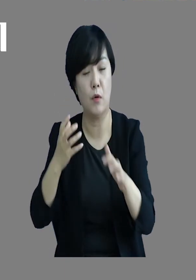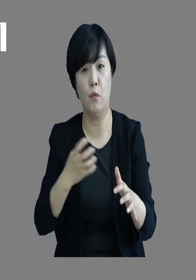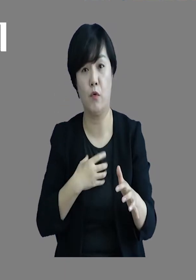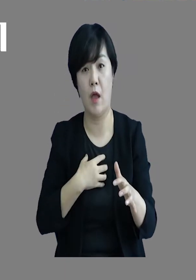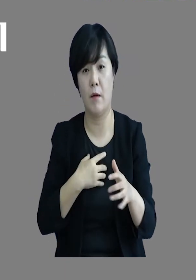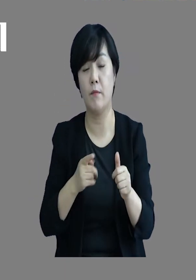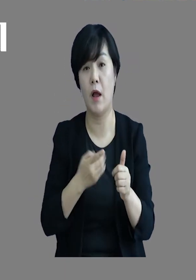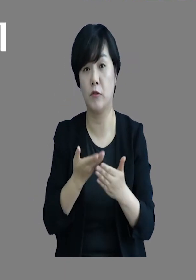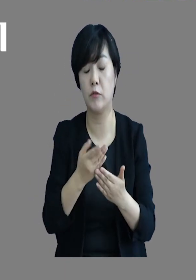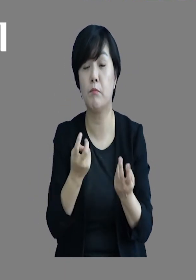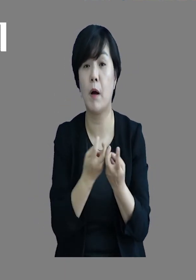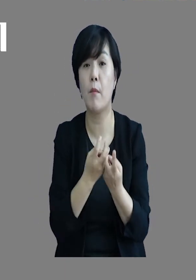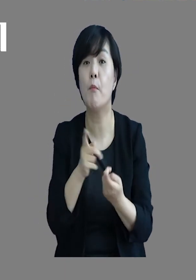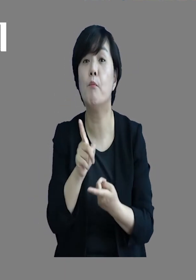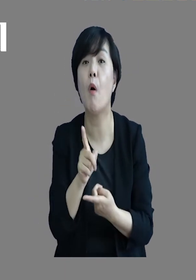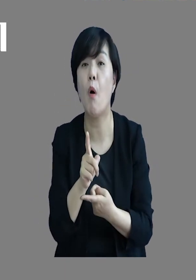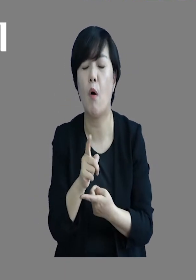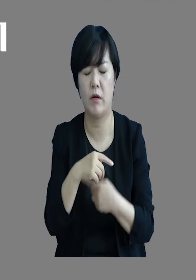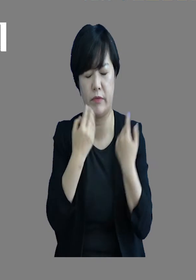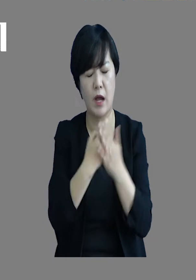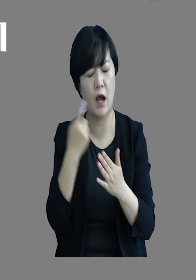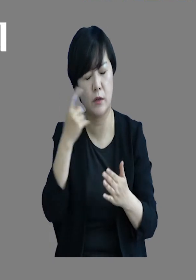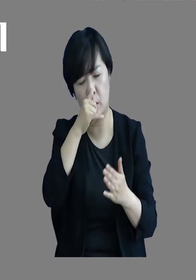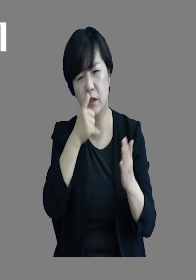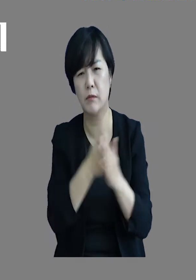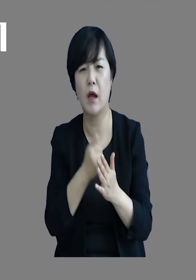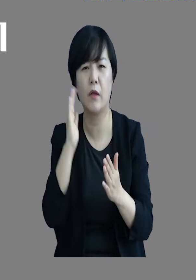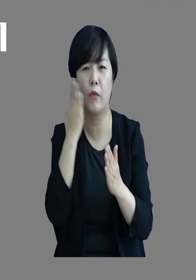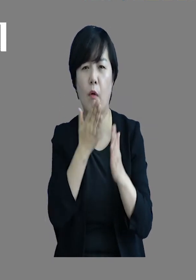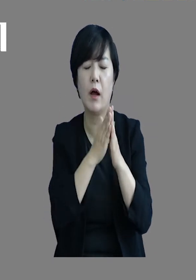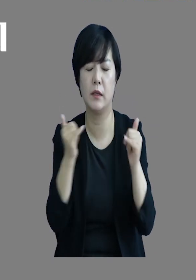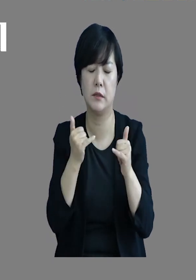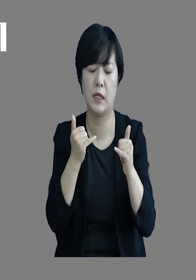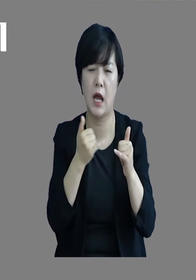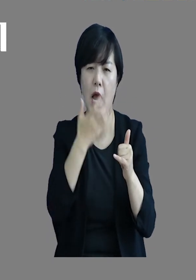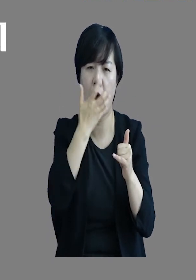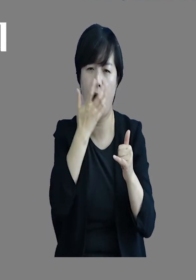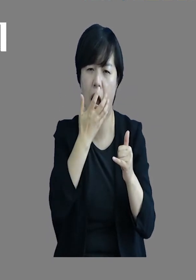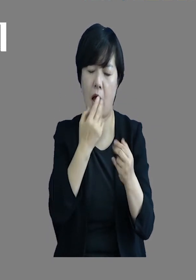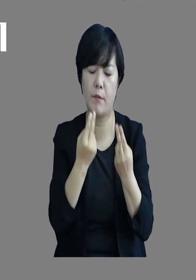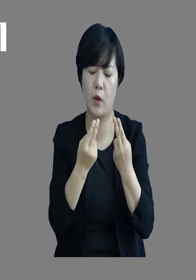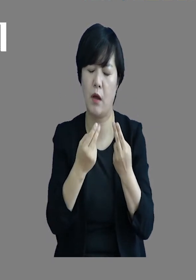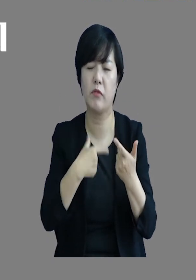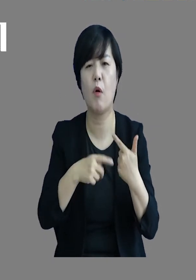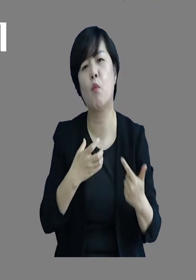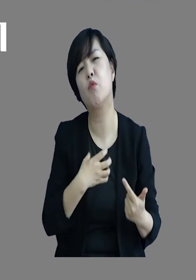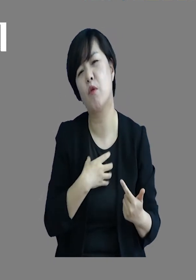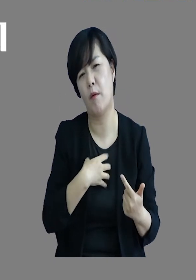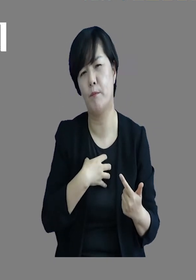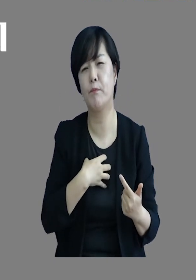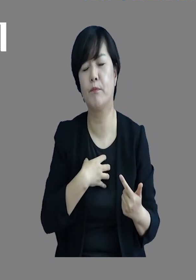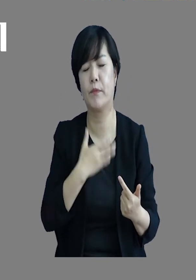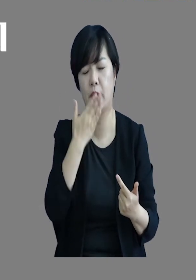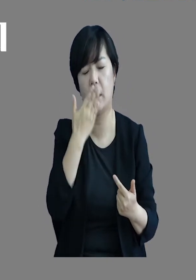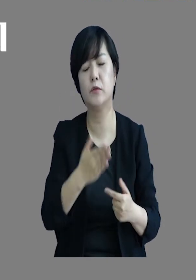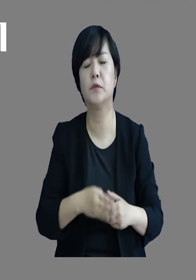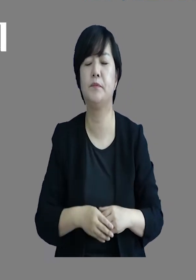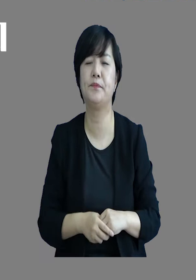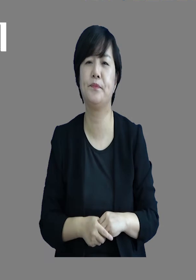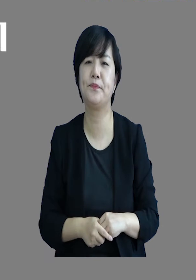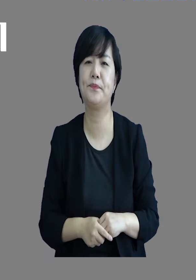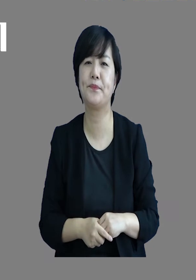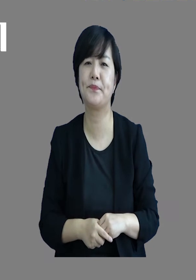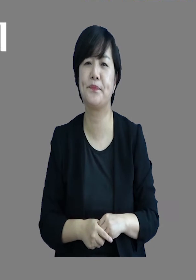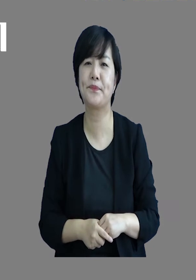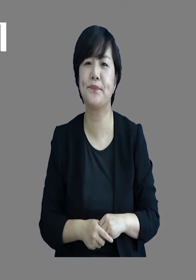위험을 알리는 방법이 거의 소리로 전달되다 보니 농인들이 청인들에 비해 훨씬 더 위험에 노출될 수밖에 없죠.